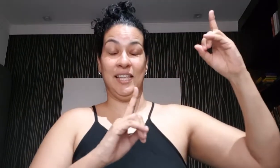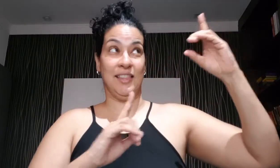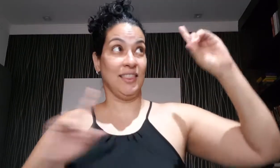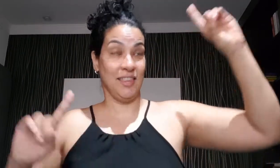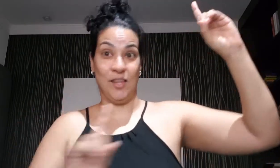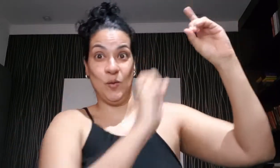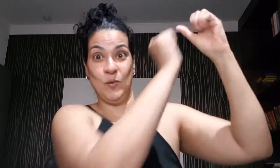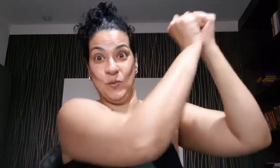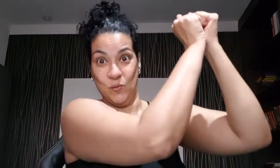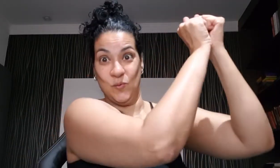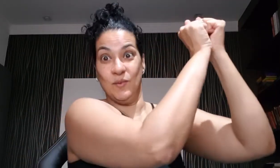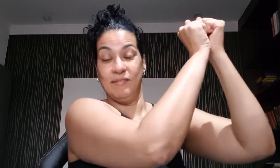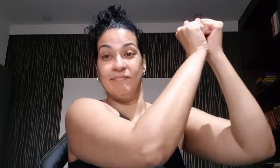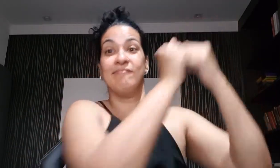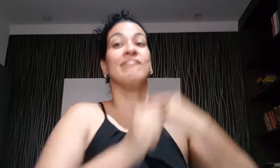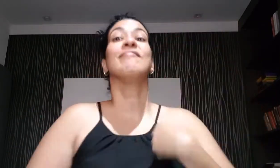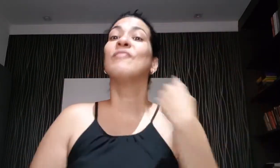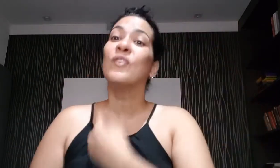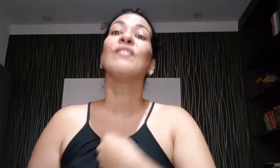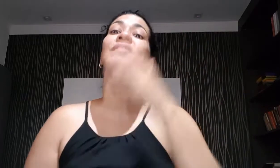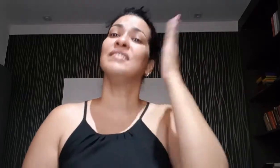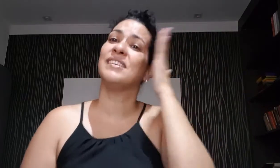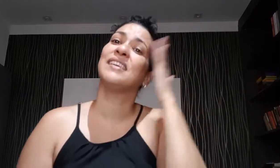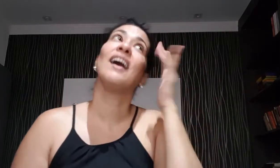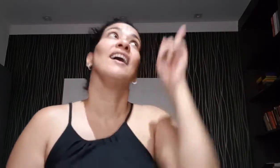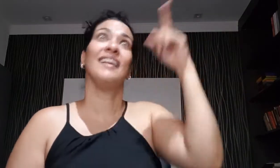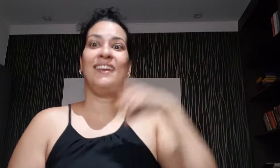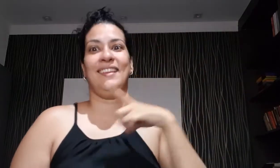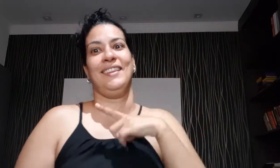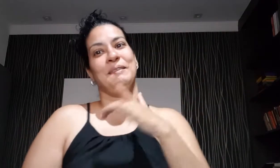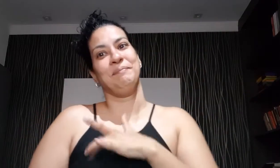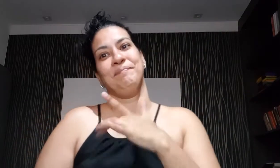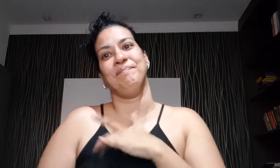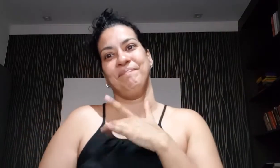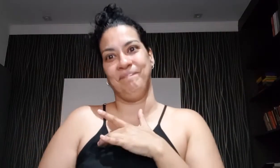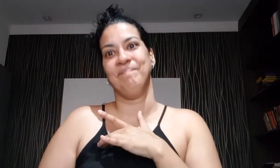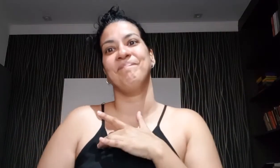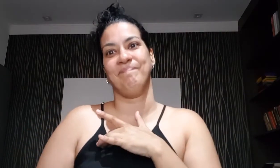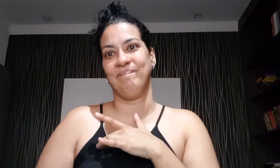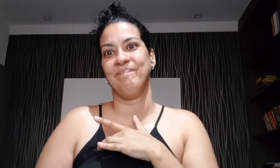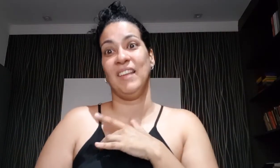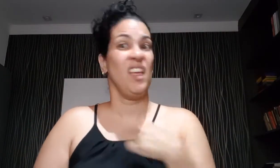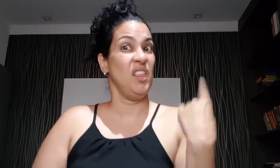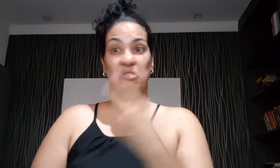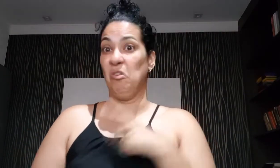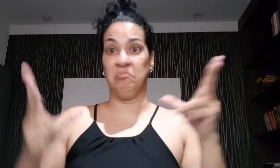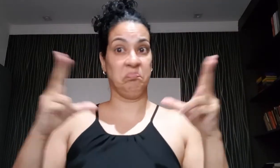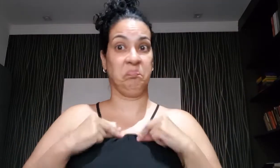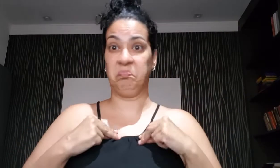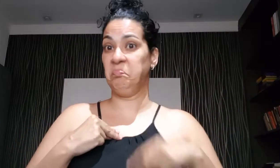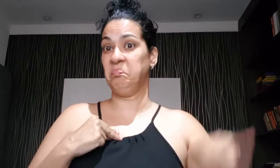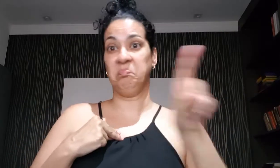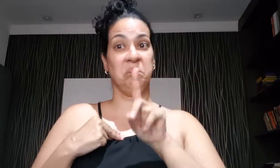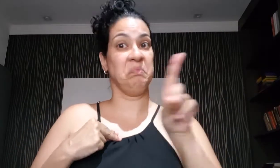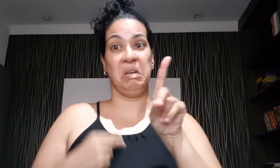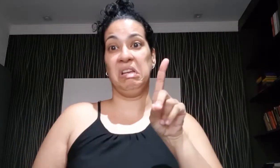graça de Deus, do perdão de Deus. Misericórdia é favor não merecido. Não merecemos a salvação, mas Ele nos deu. Não